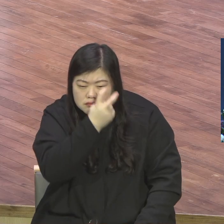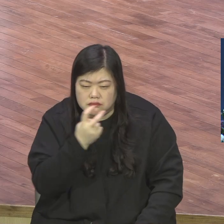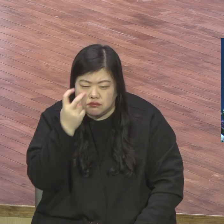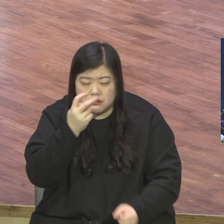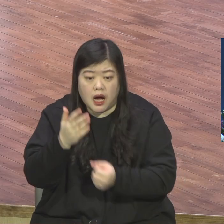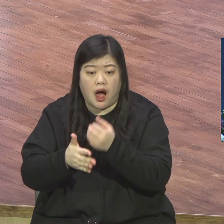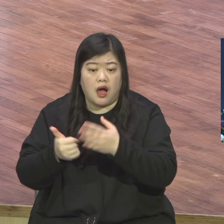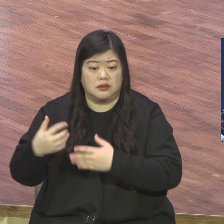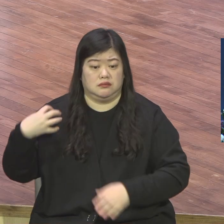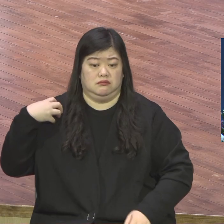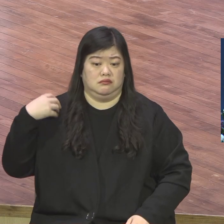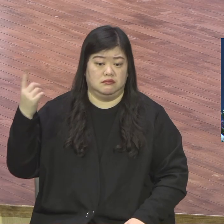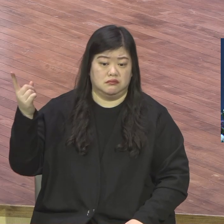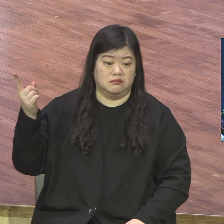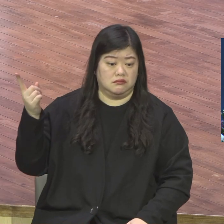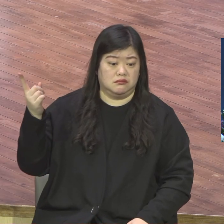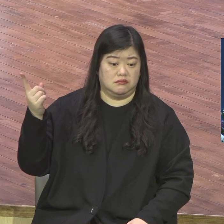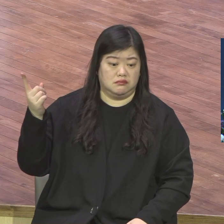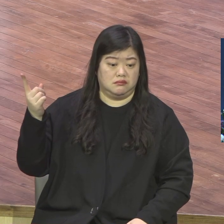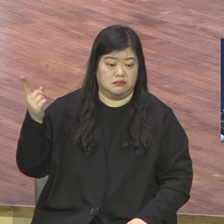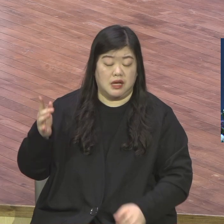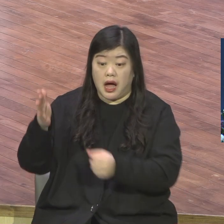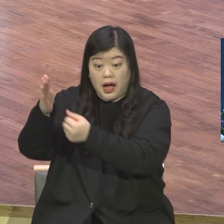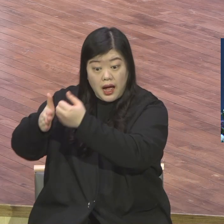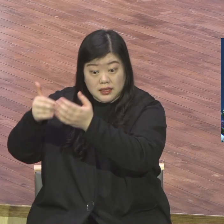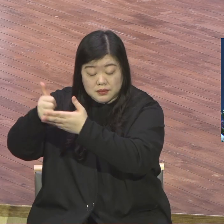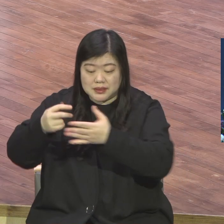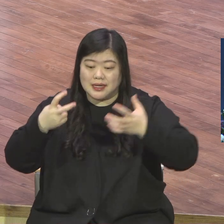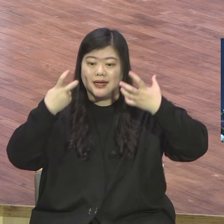지켜주지 않겠냐? 아, 불로불 속에서 지켜줬는데.